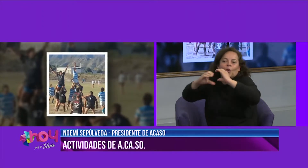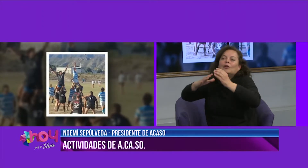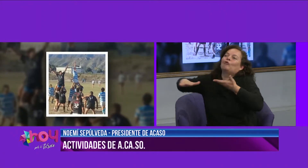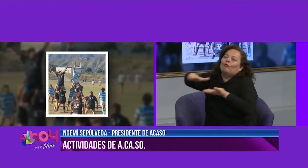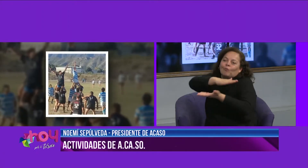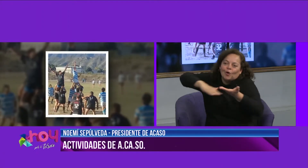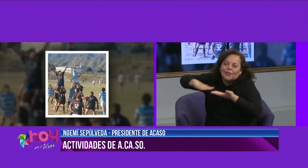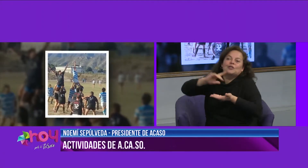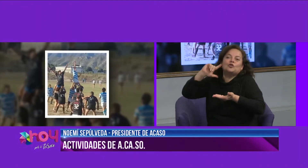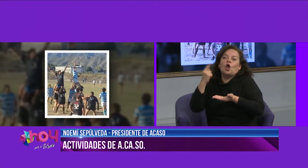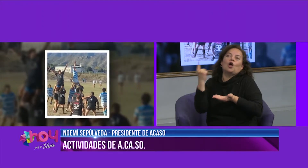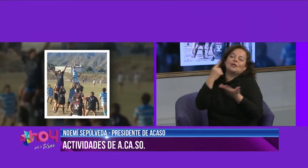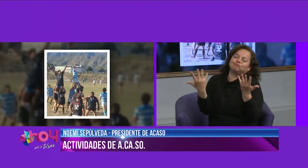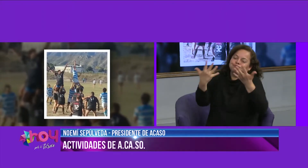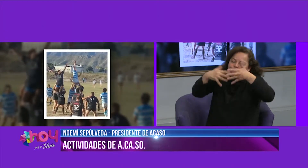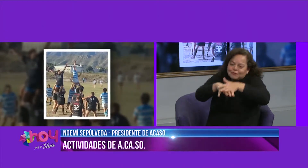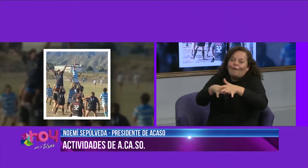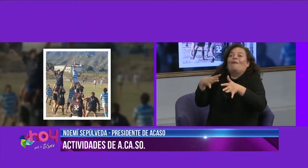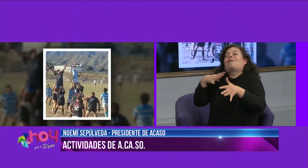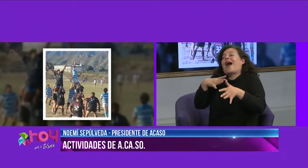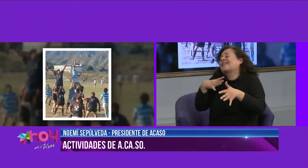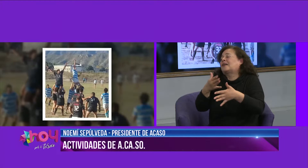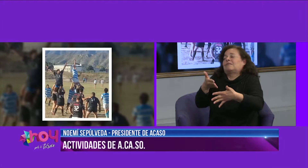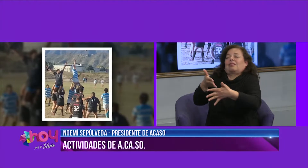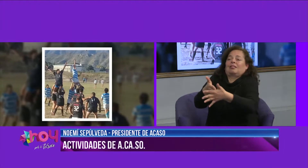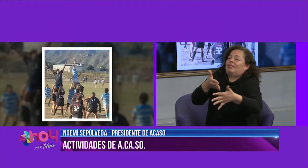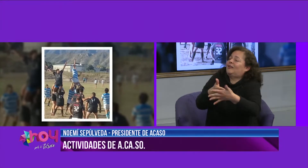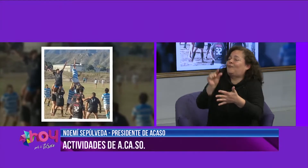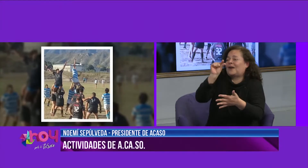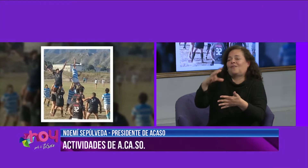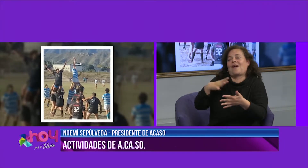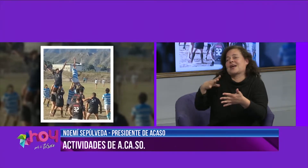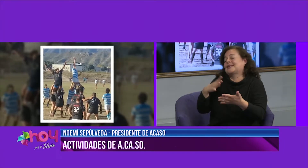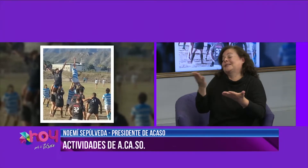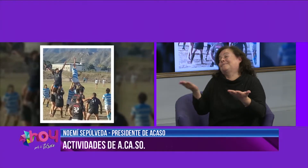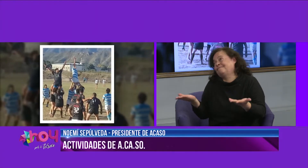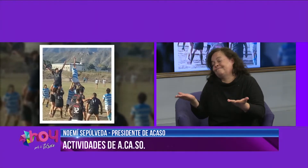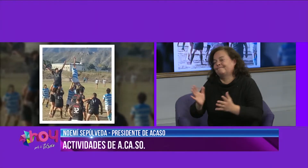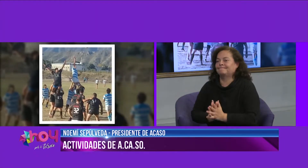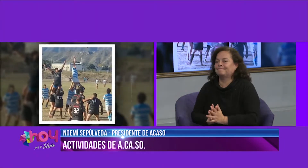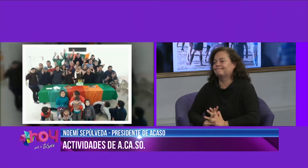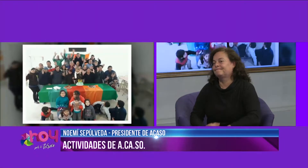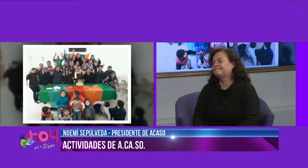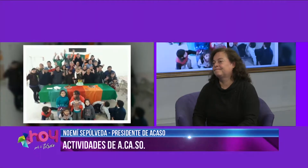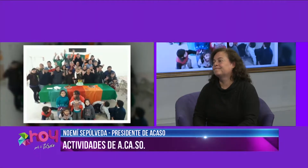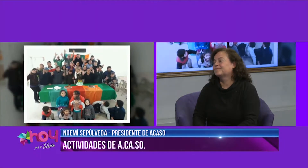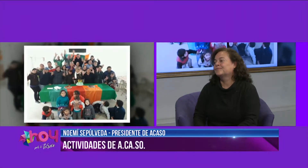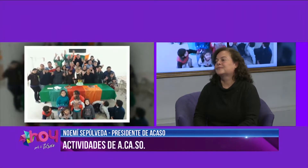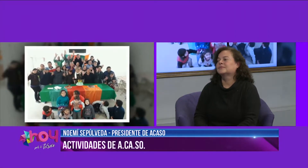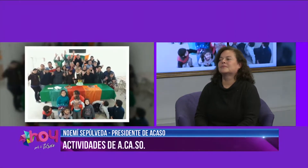la lengua de señas para poder comunicarnos. De alguna manera que los oyentes y sordos nos podamos integrar, obviamente eso falta. Las últimas